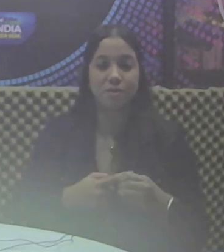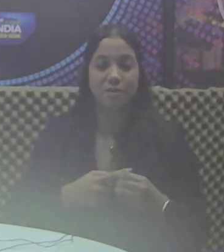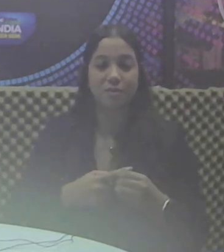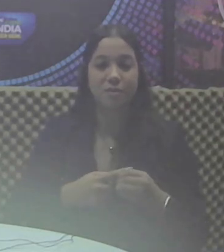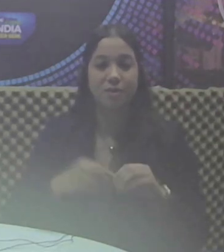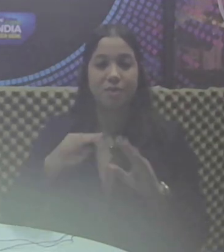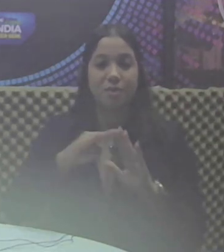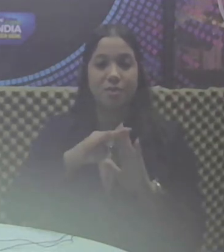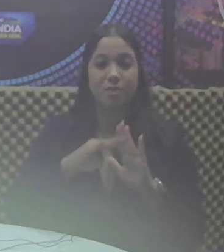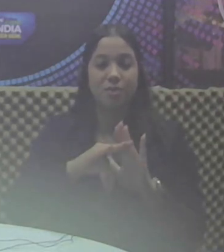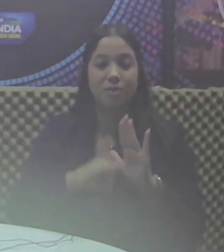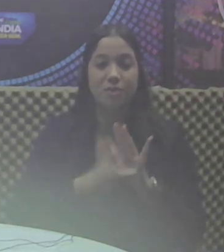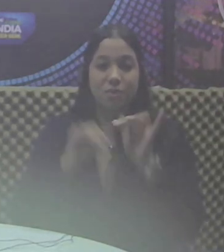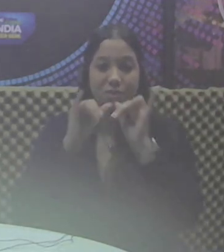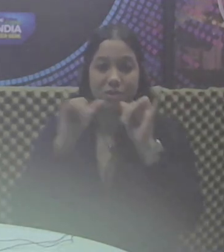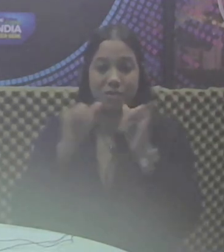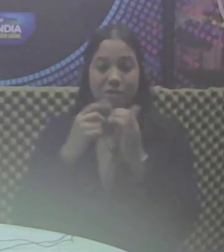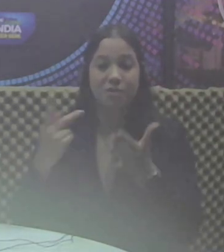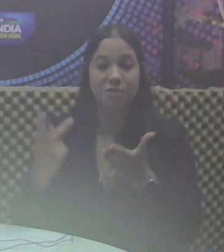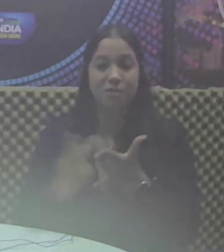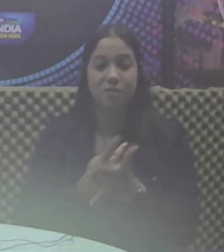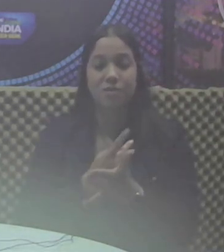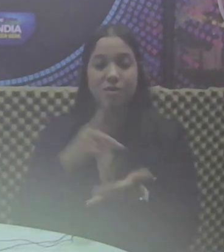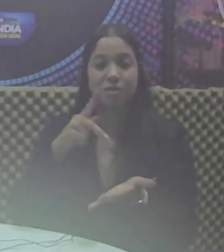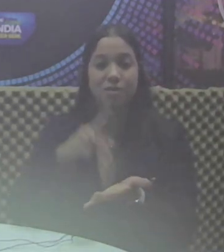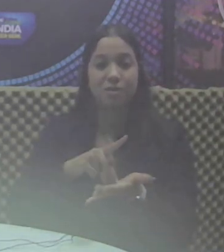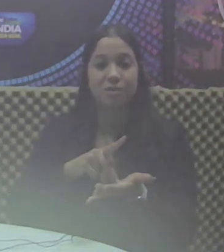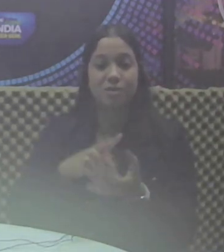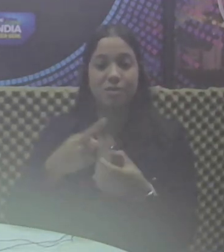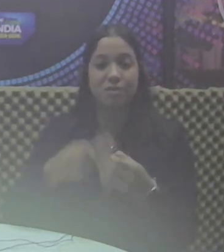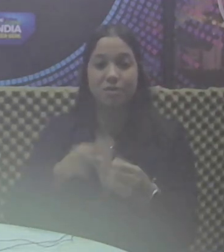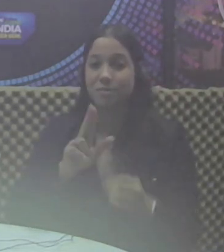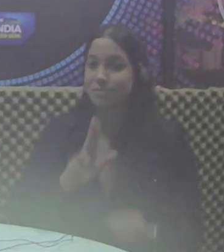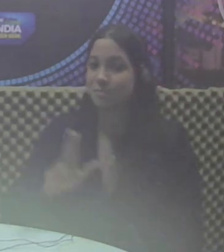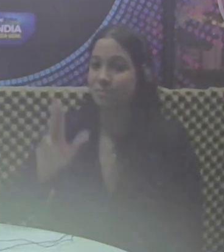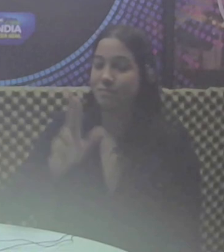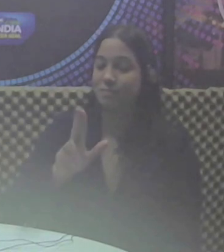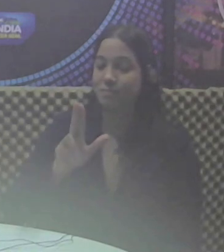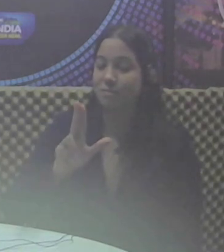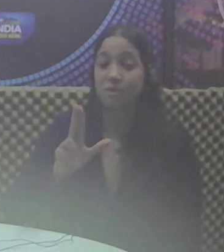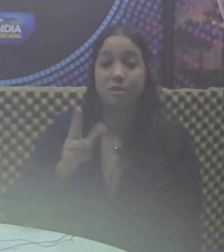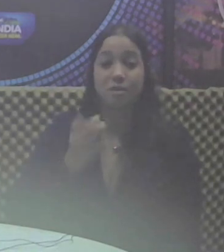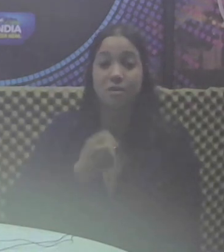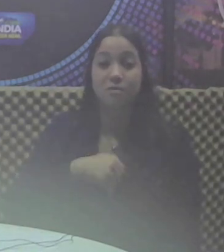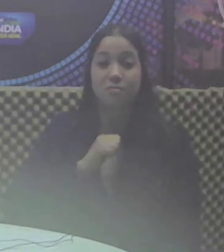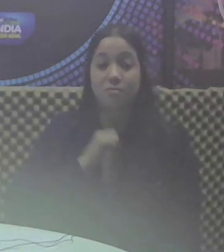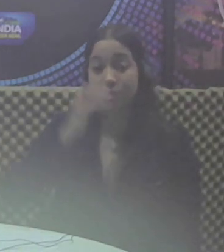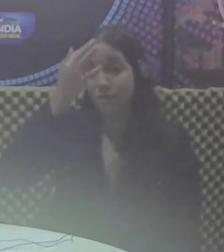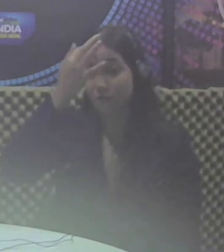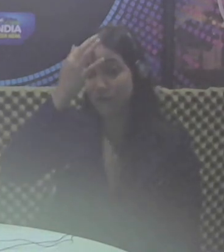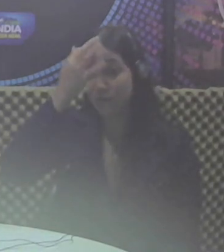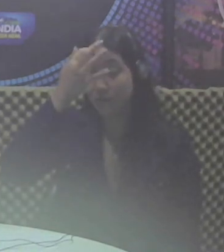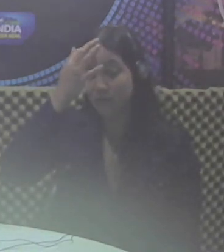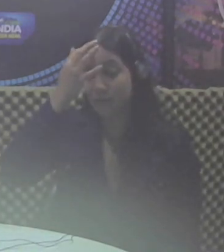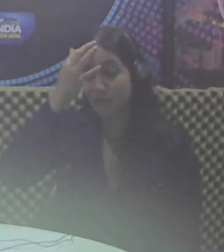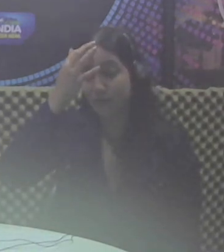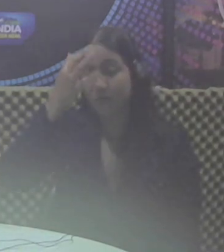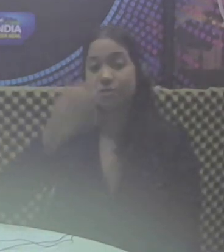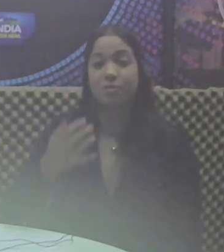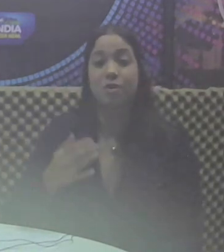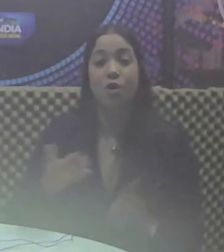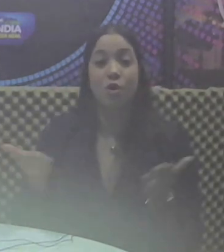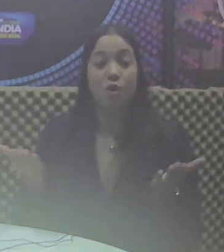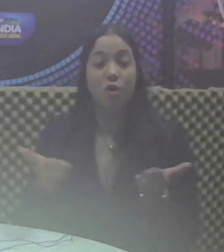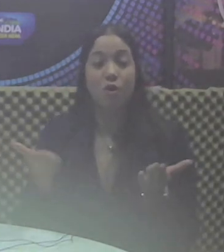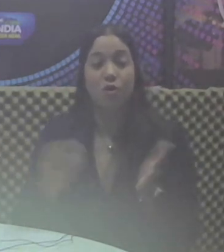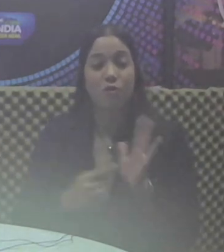Cidade, com um boletim de notícias sobre o que de fato acontece em Uberlândia. Eu sou Fernando Natalho e na edição de